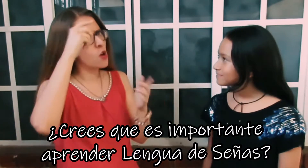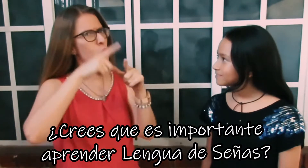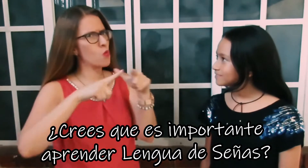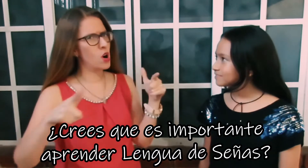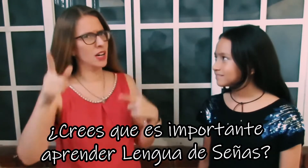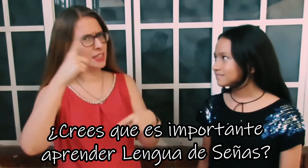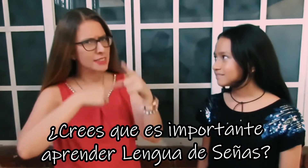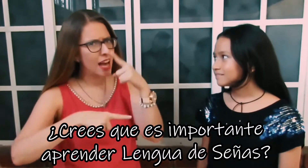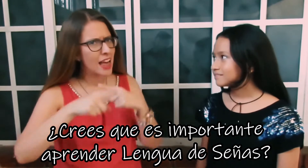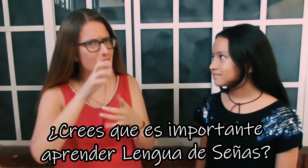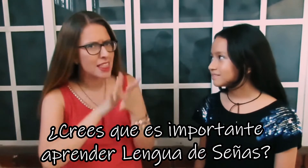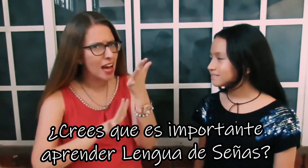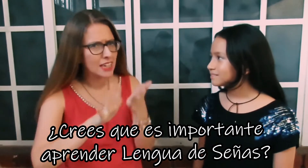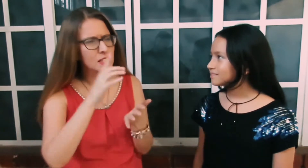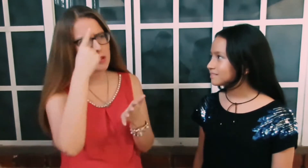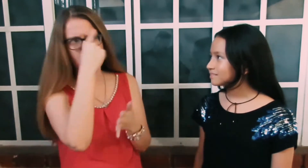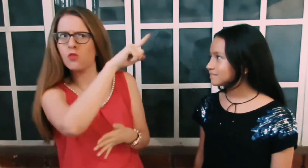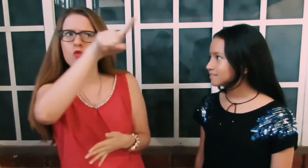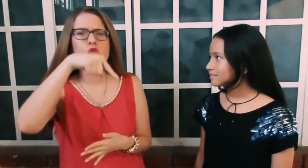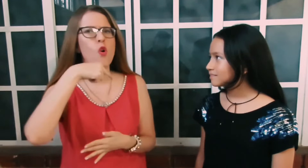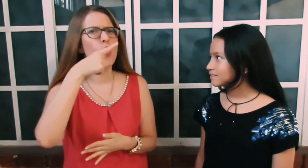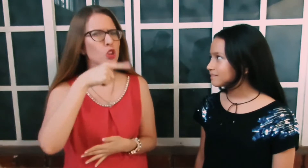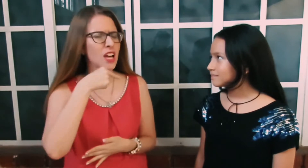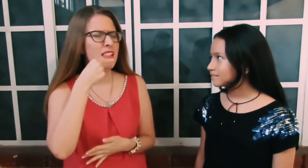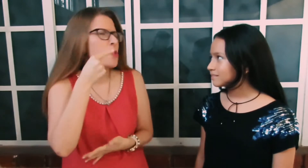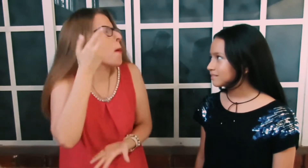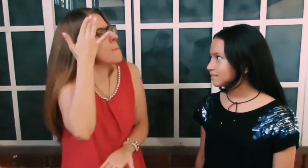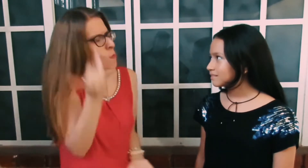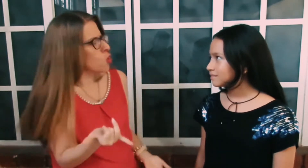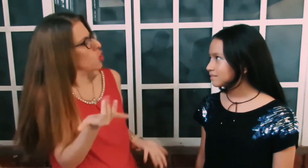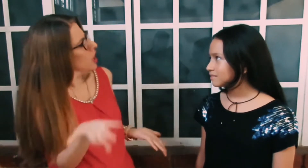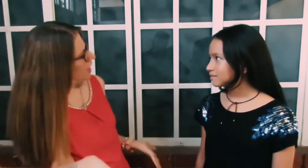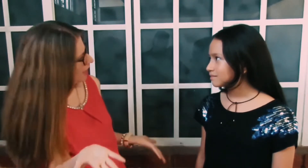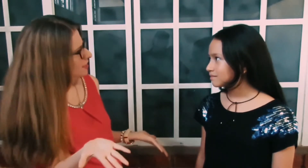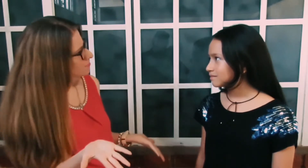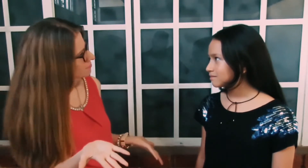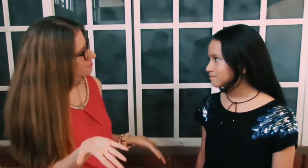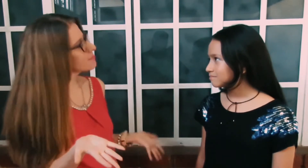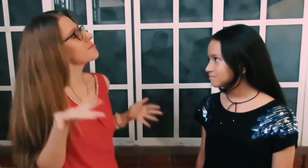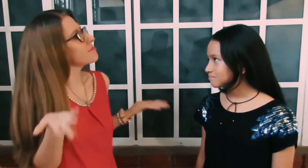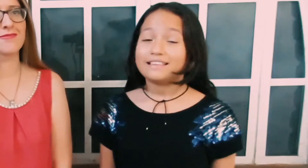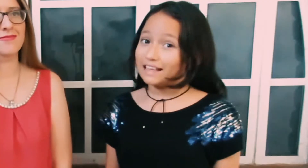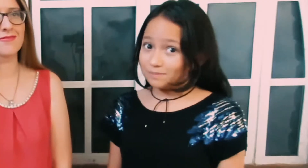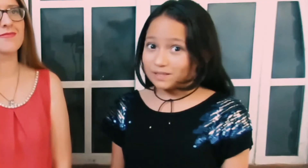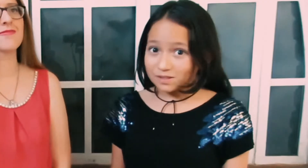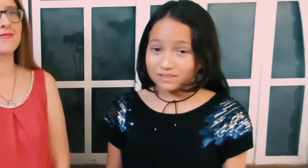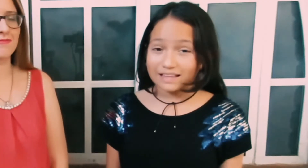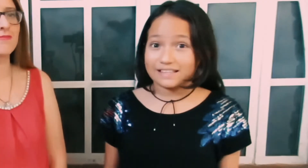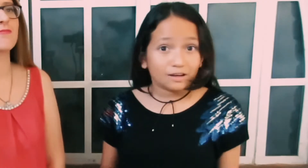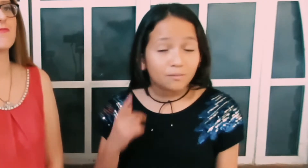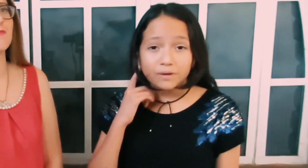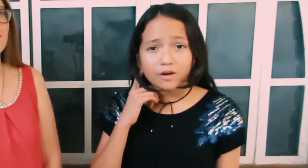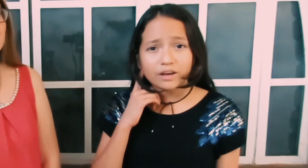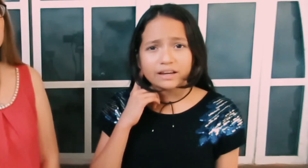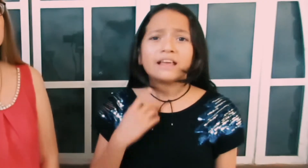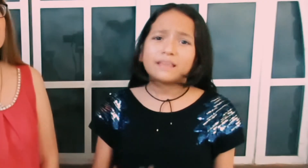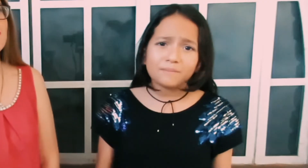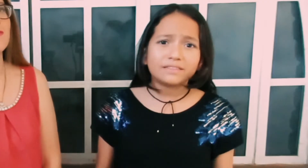aprender lengua de señas para los oyentes? ¿Por qué? Las personas que no pueden oír también tienen...